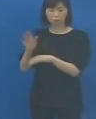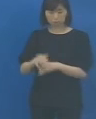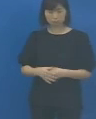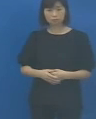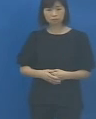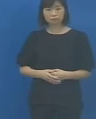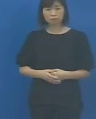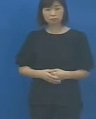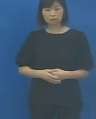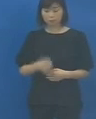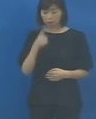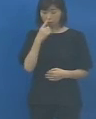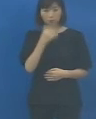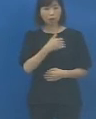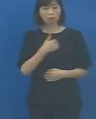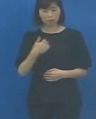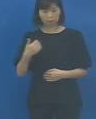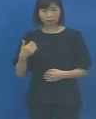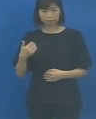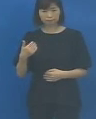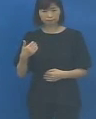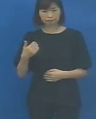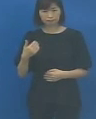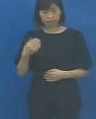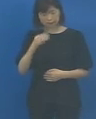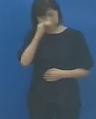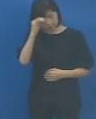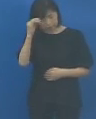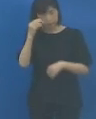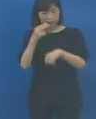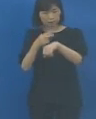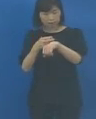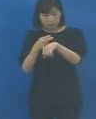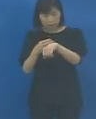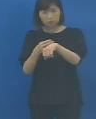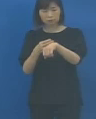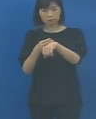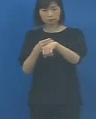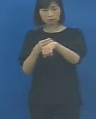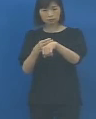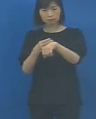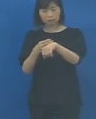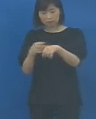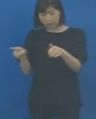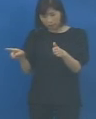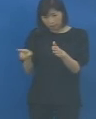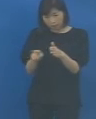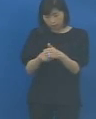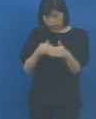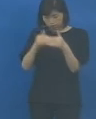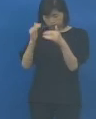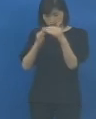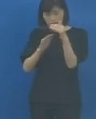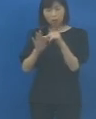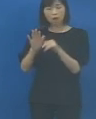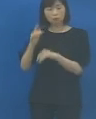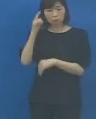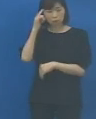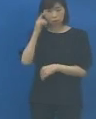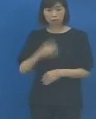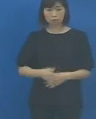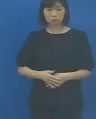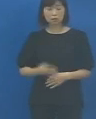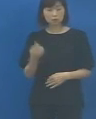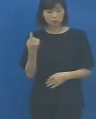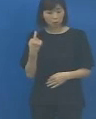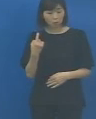だその、ノウハウとこれまで培ってきた能力はあると思ってますし、まあ、昨日も深澤市長と